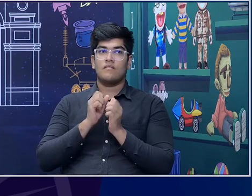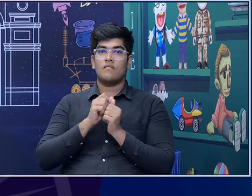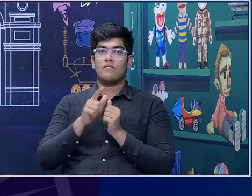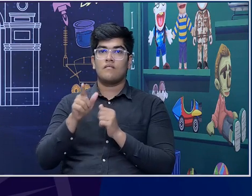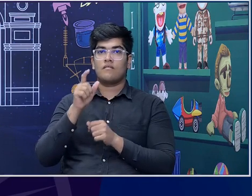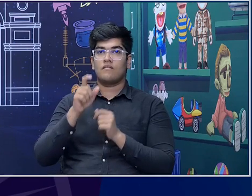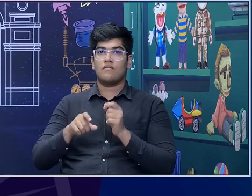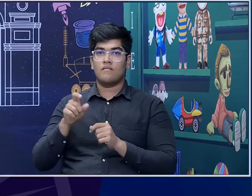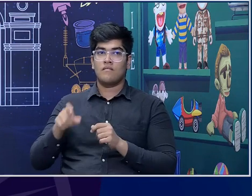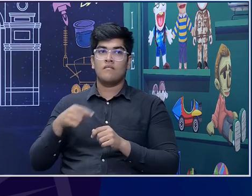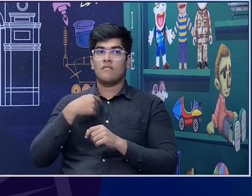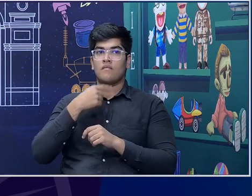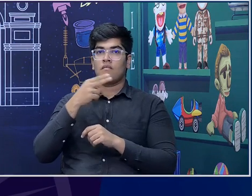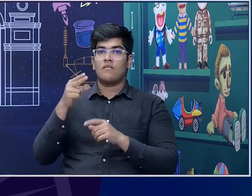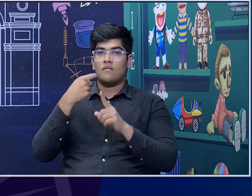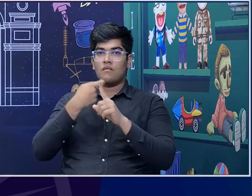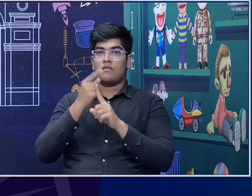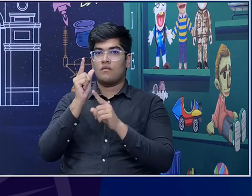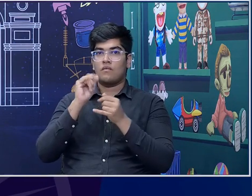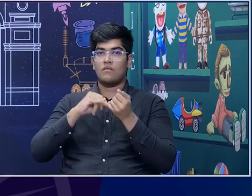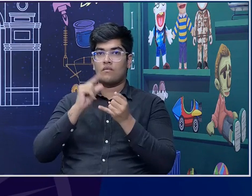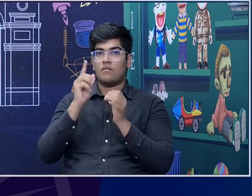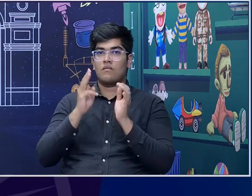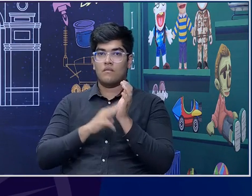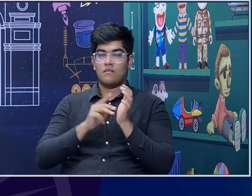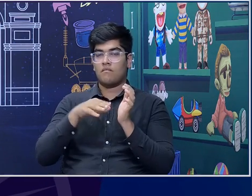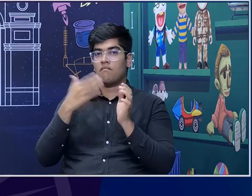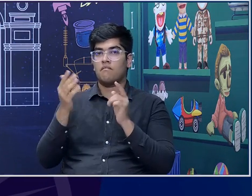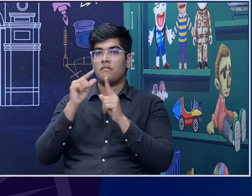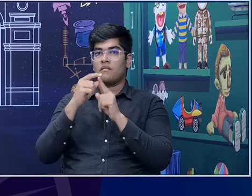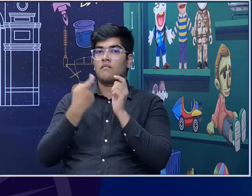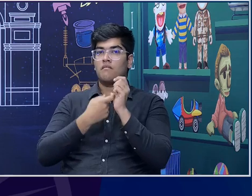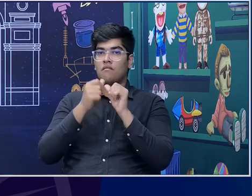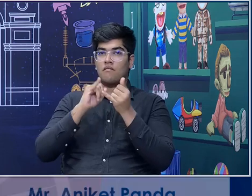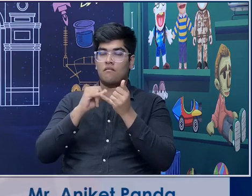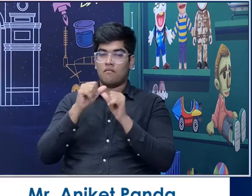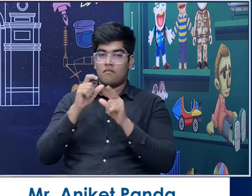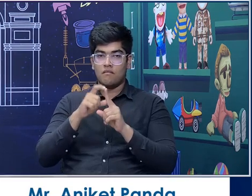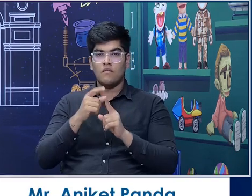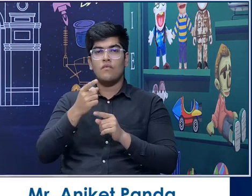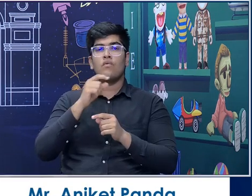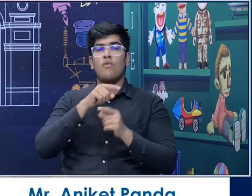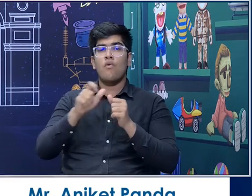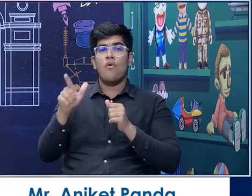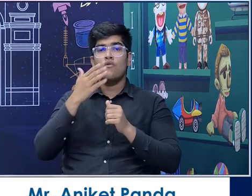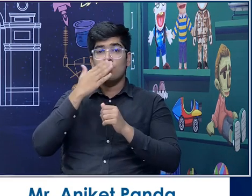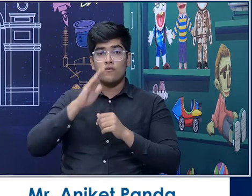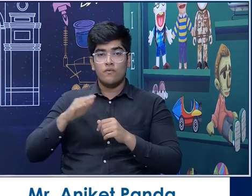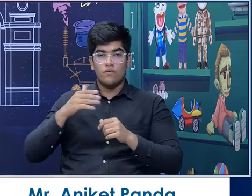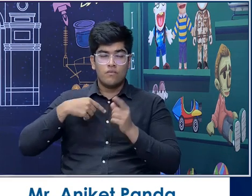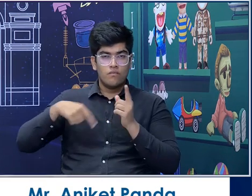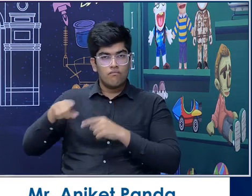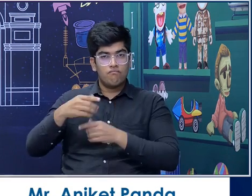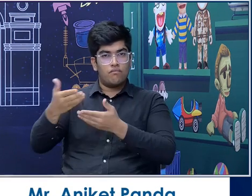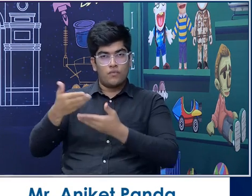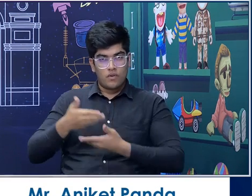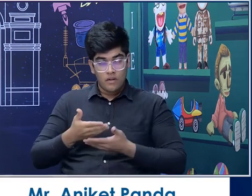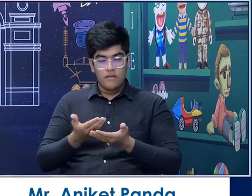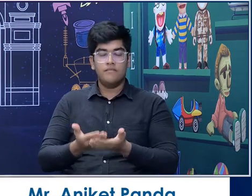मैं कुसुम प्रसाद आप सभी दर्शकों का और सभी प्यारे विधार्तियों का अभिवादन करती हूँ